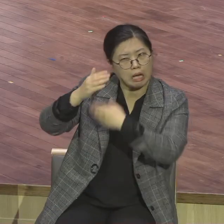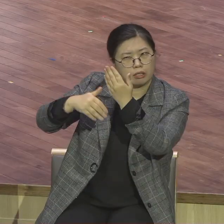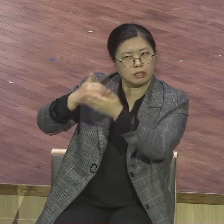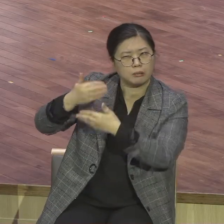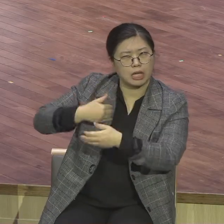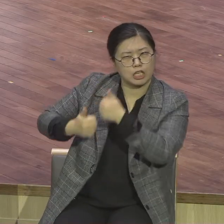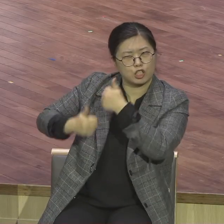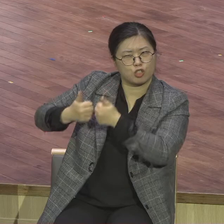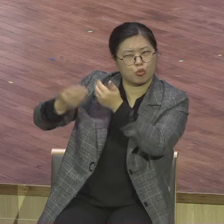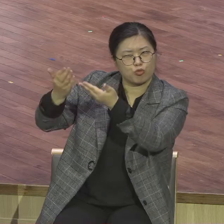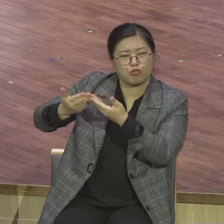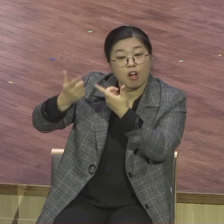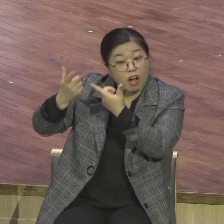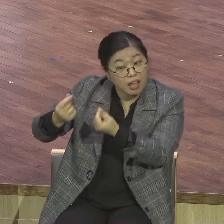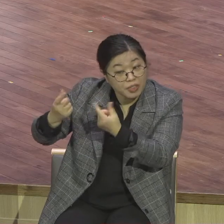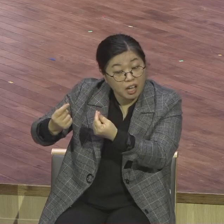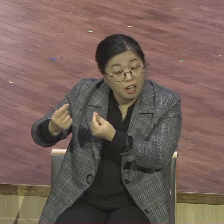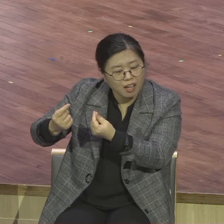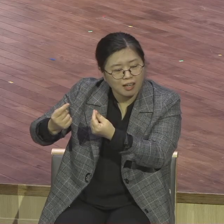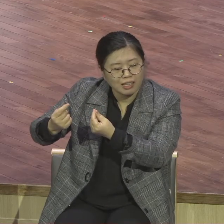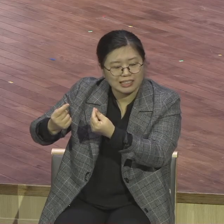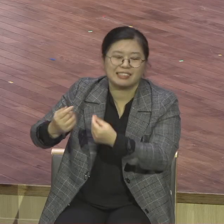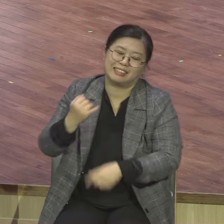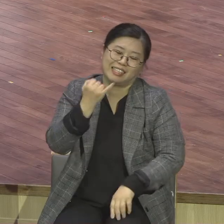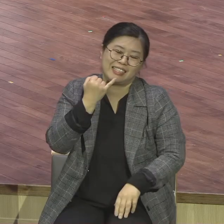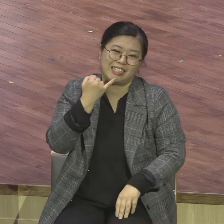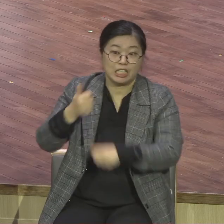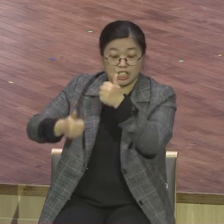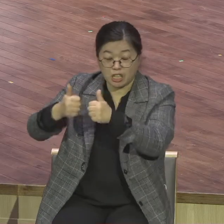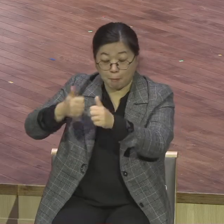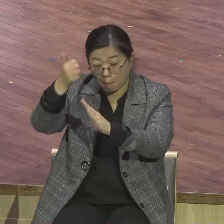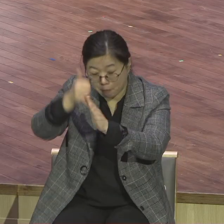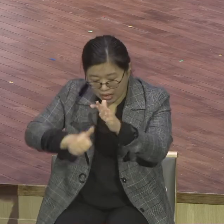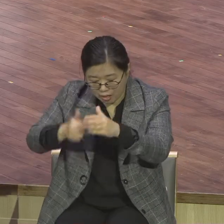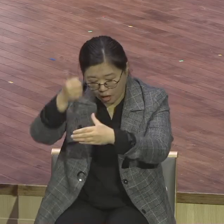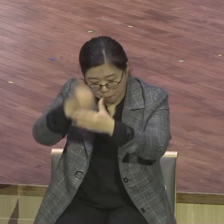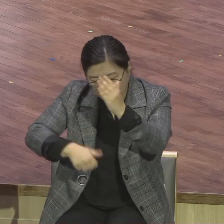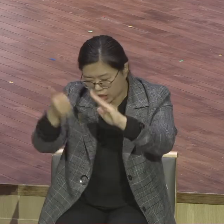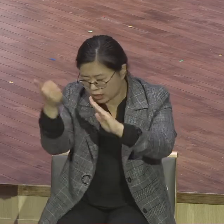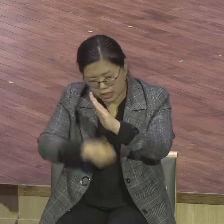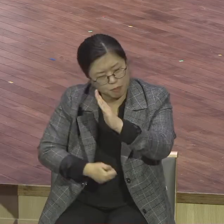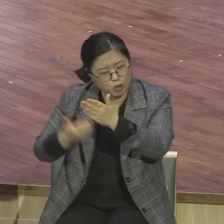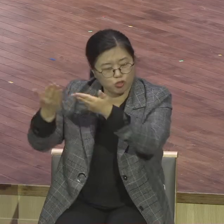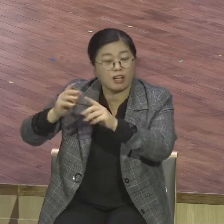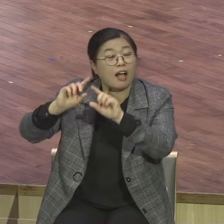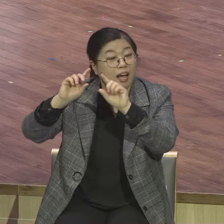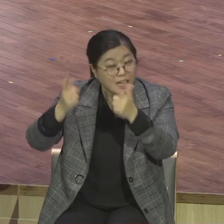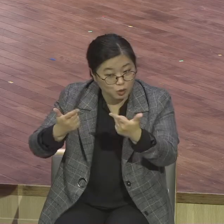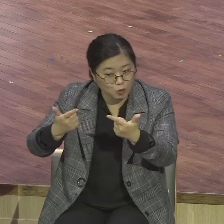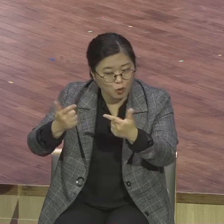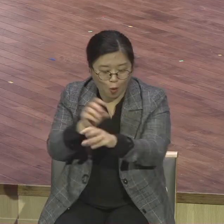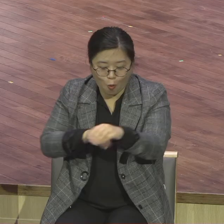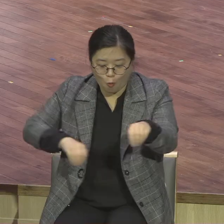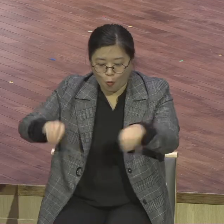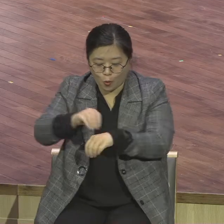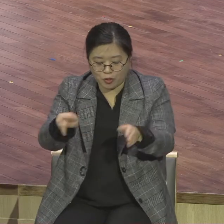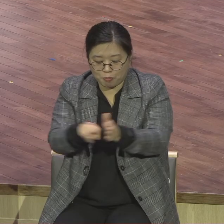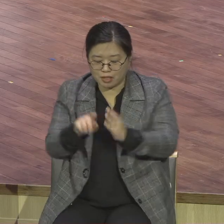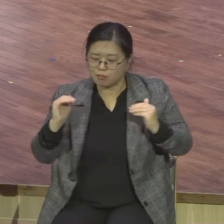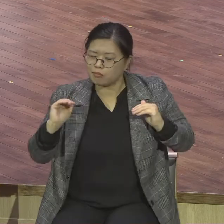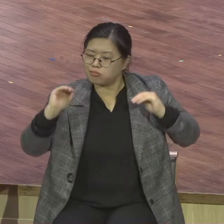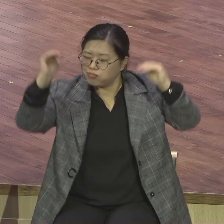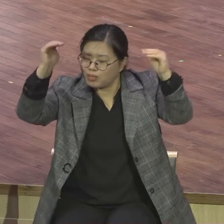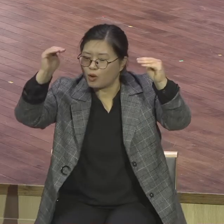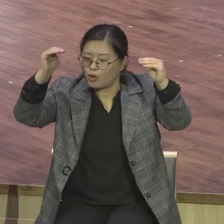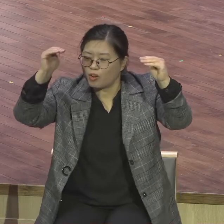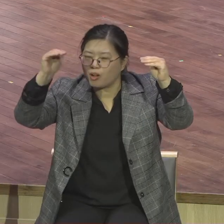좋아집니다. 믿음이 단단해집니다. 그래서 야고보서는 이런 여러 가지 시험 가운데 있던 이들에게 온전히